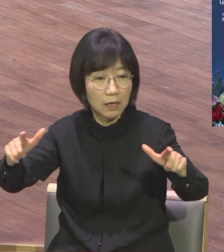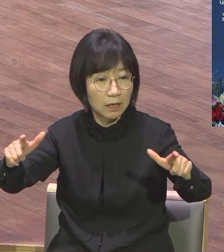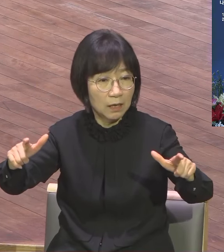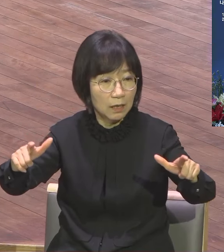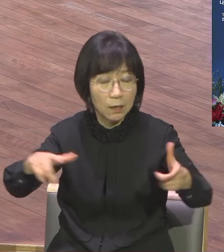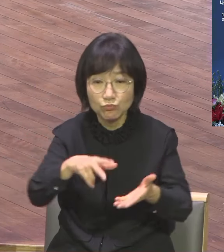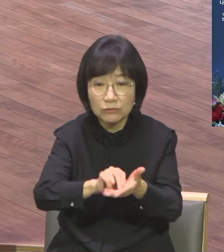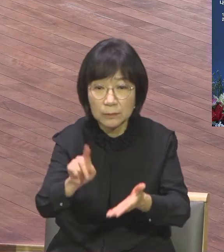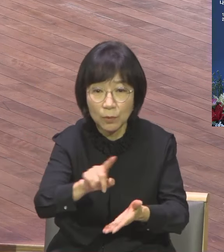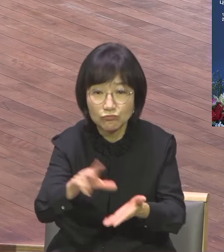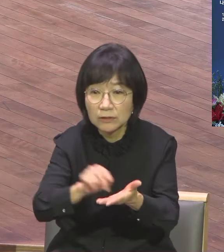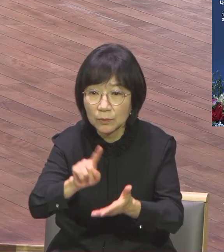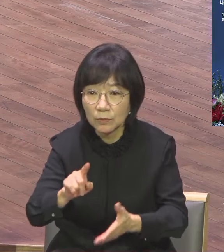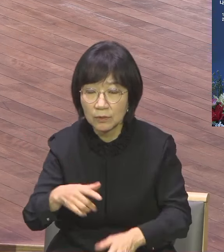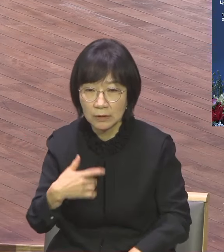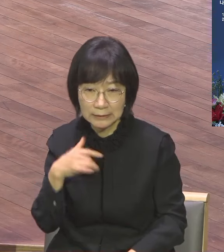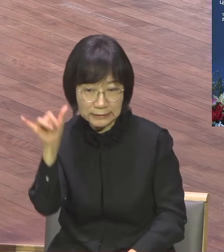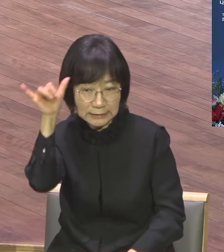인공지능을 활용해가지고